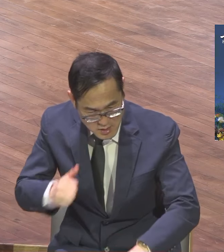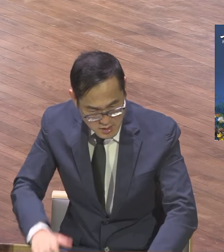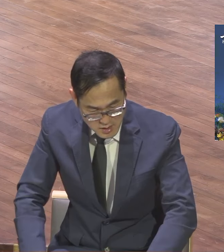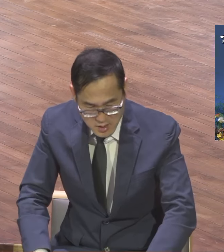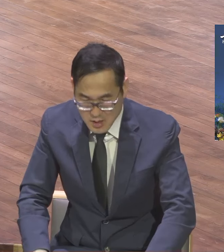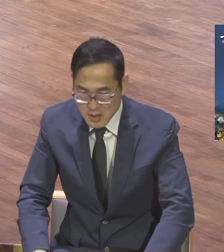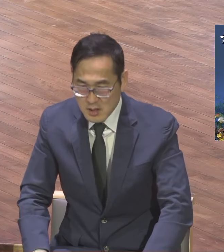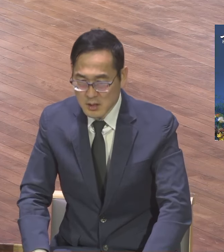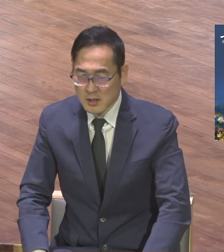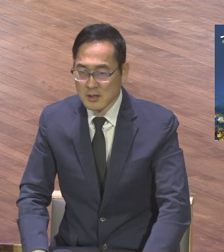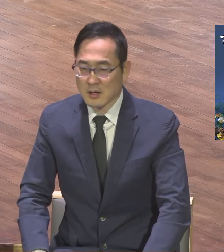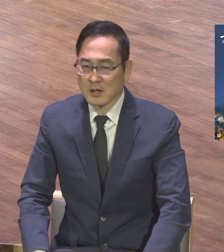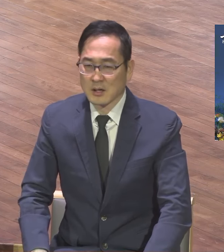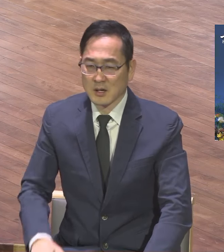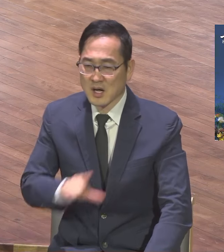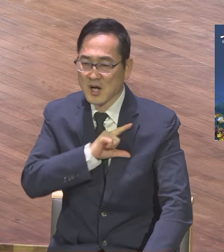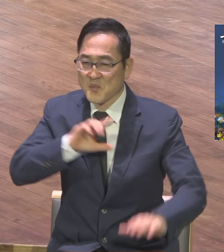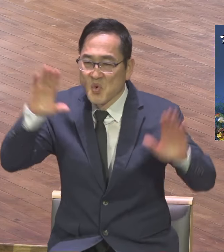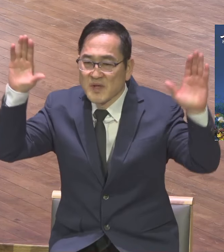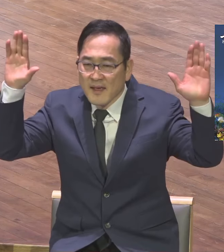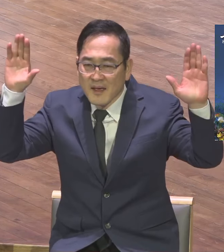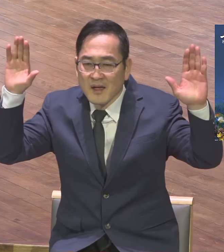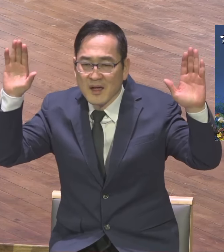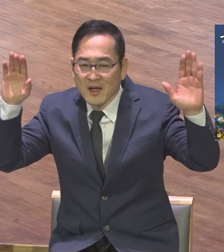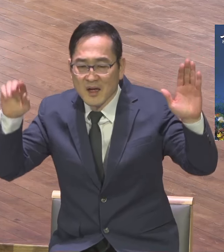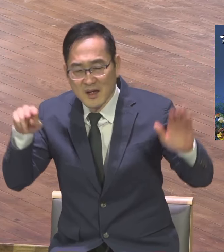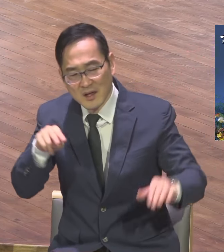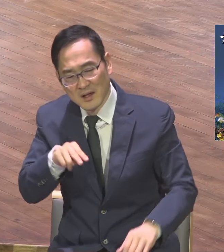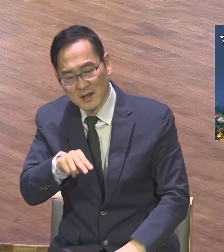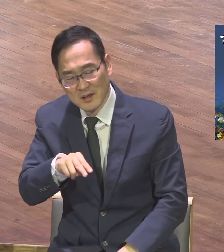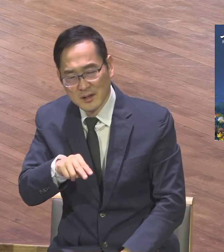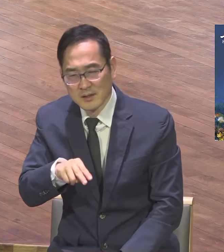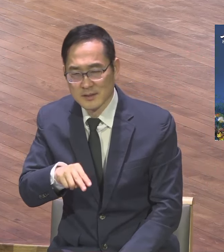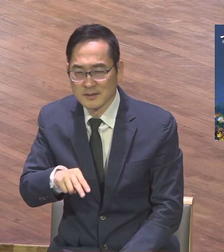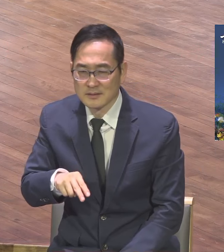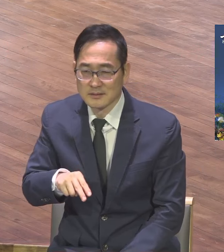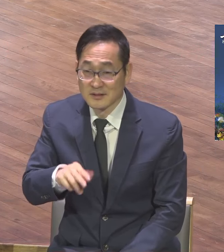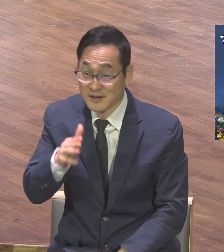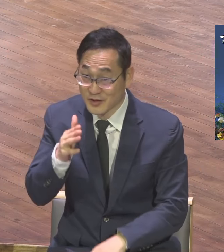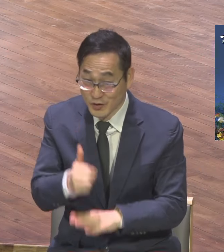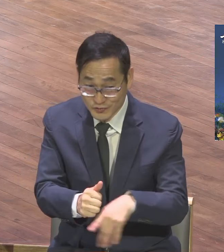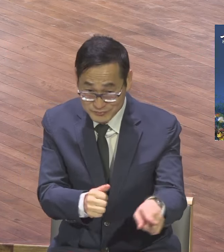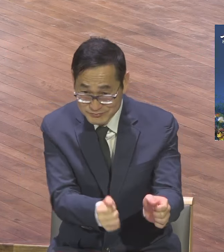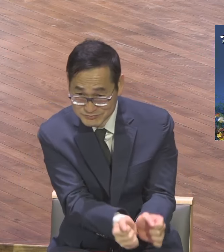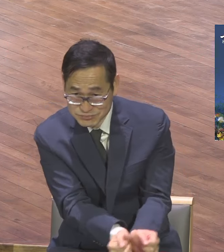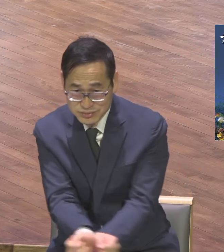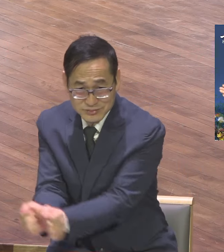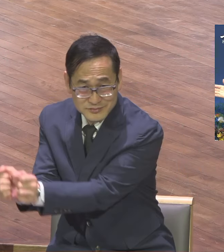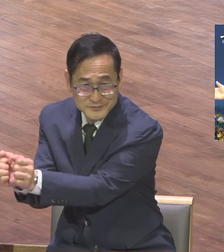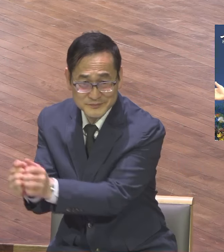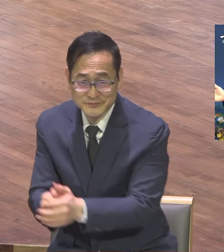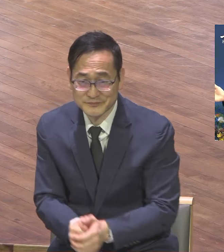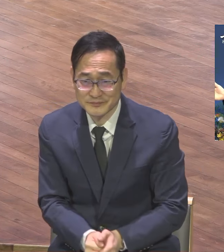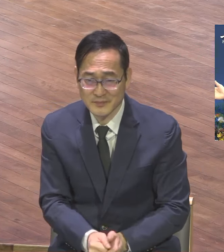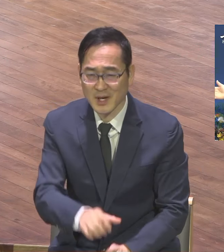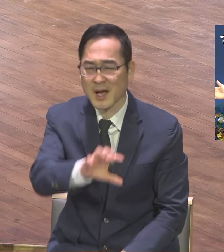결과 노예 포로 속국